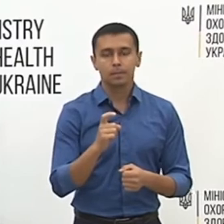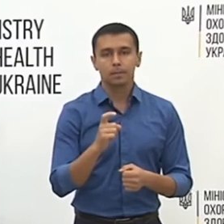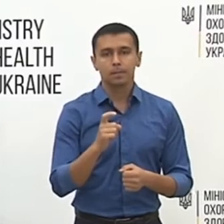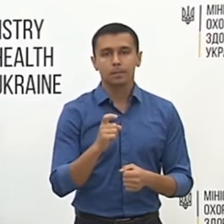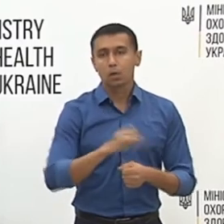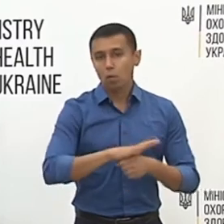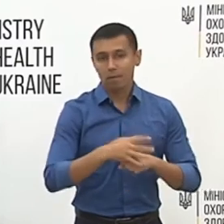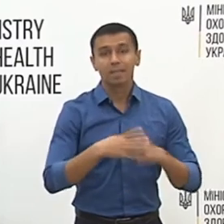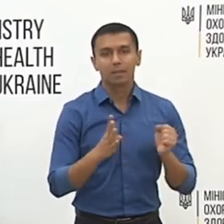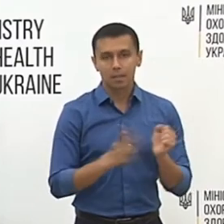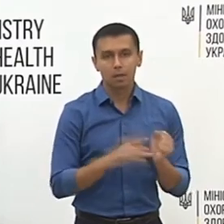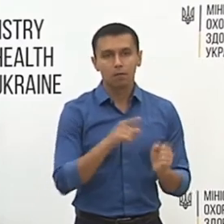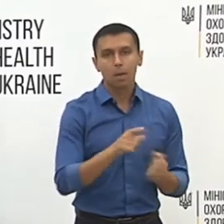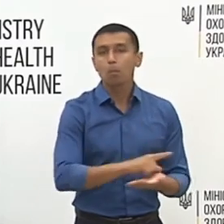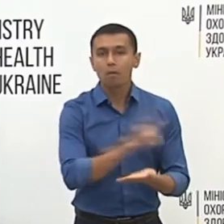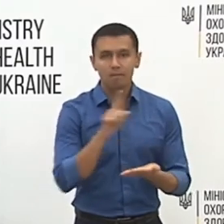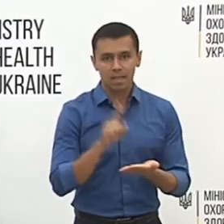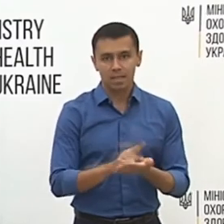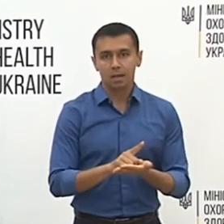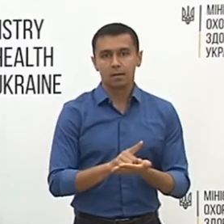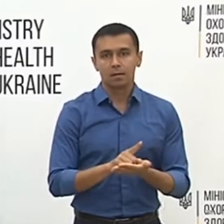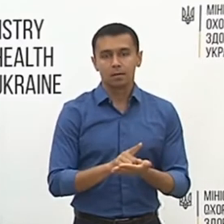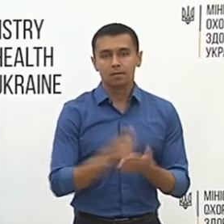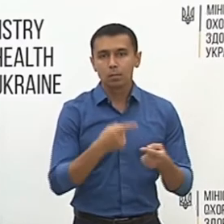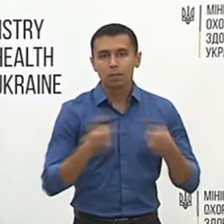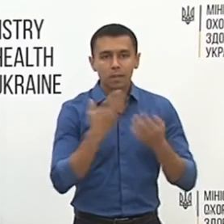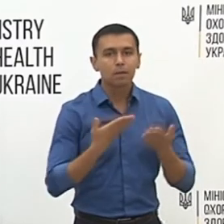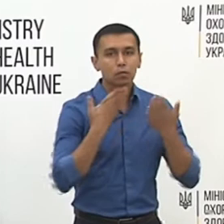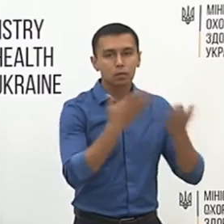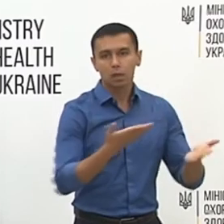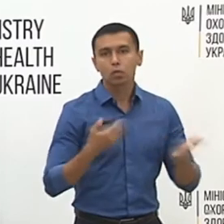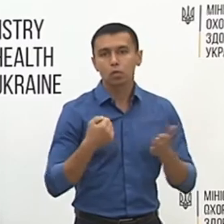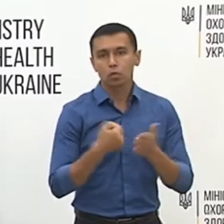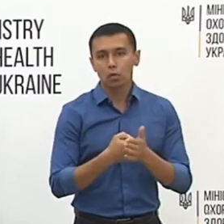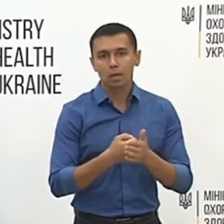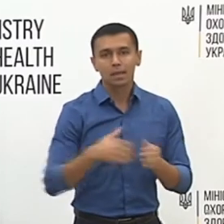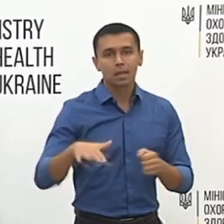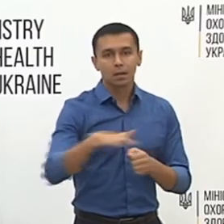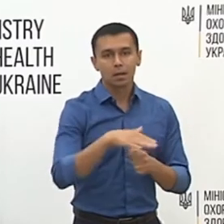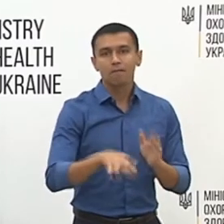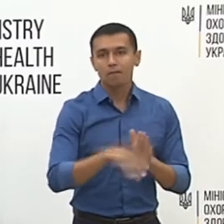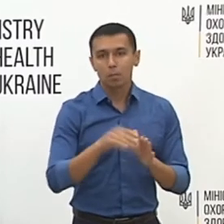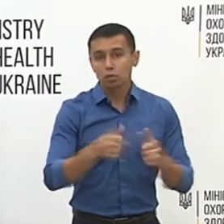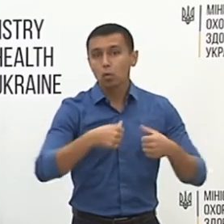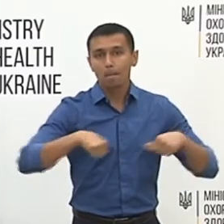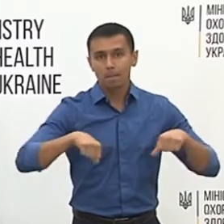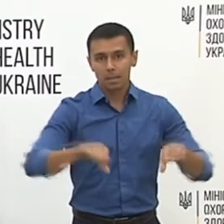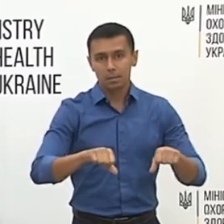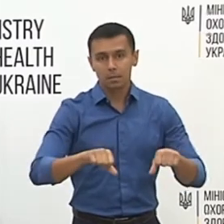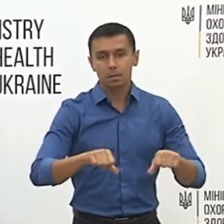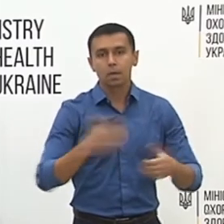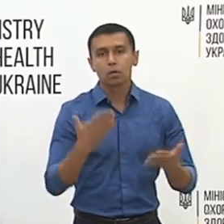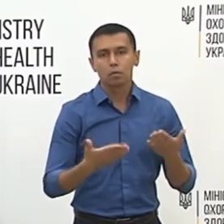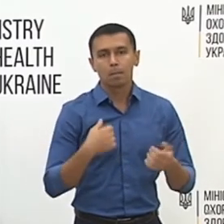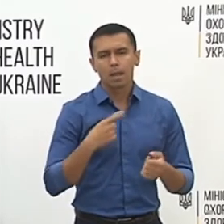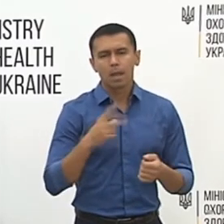з COVID-19, вона повинна відповідно звернутися до територіальної виборчої комісії. Якщо